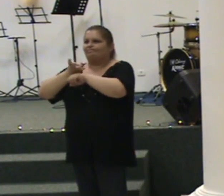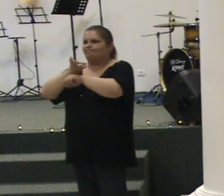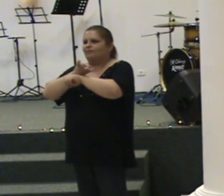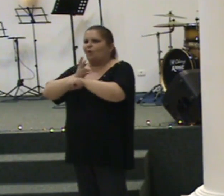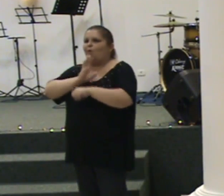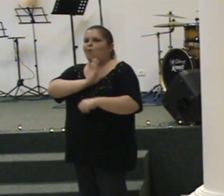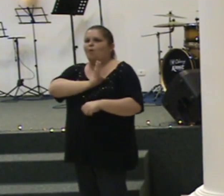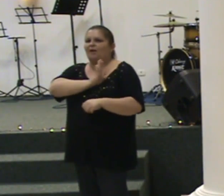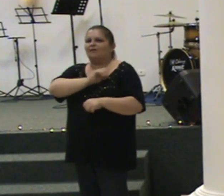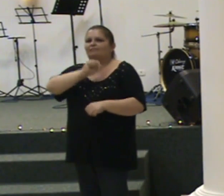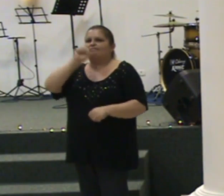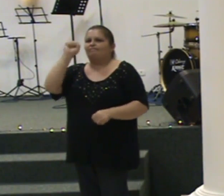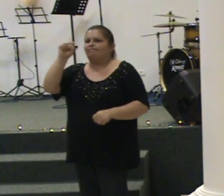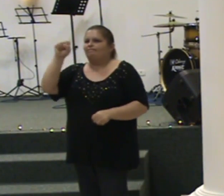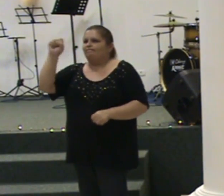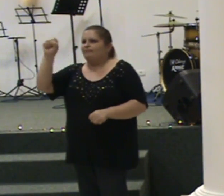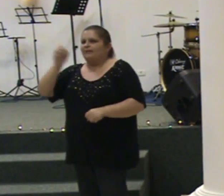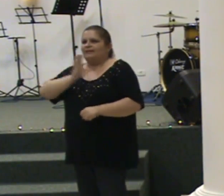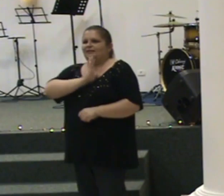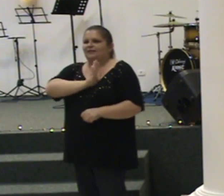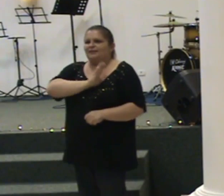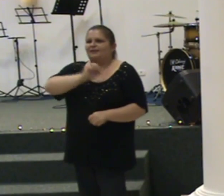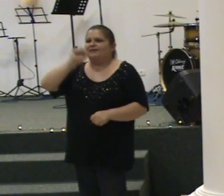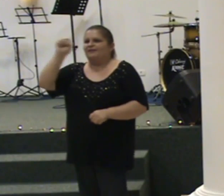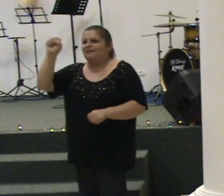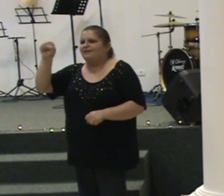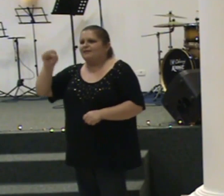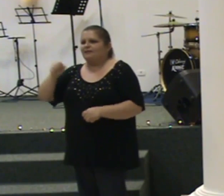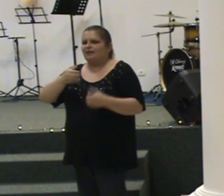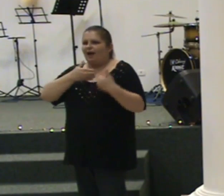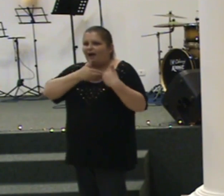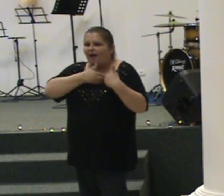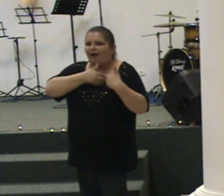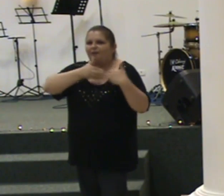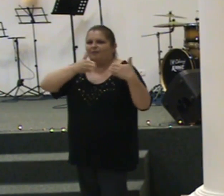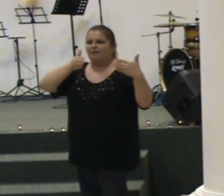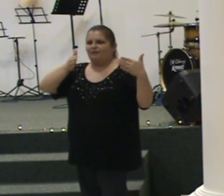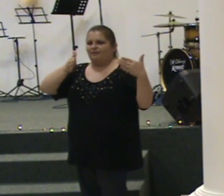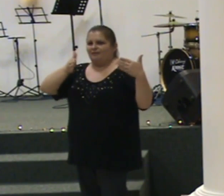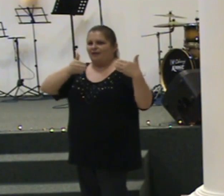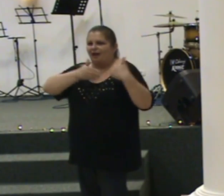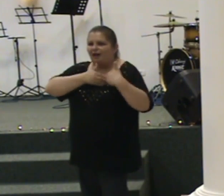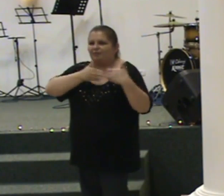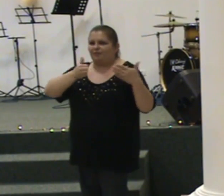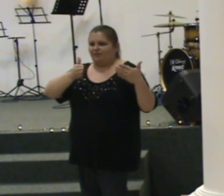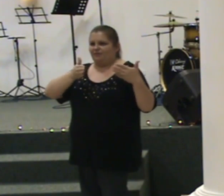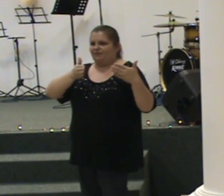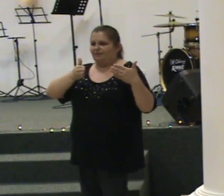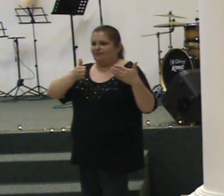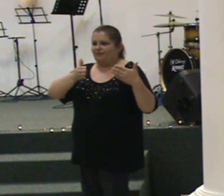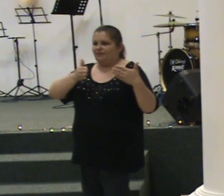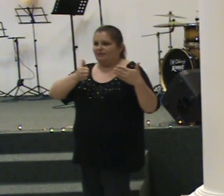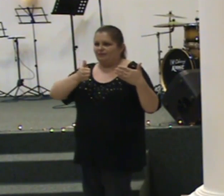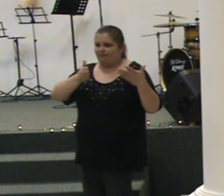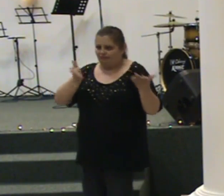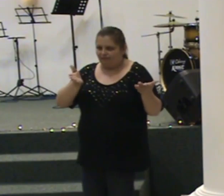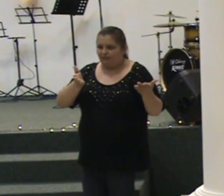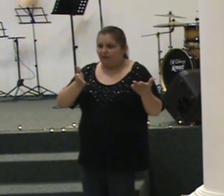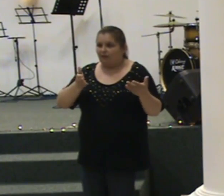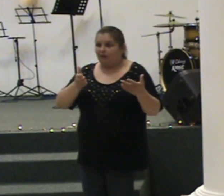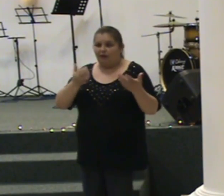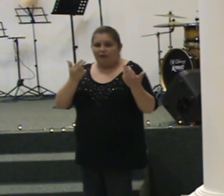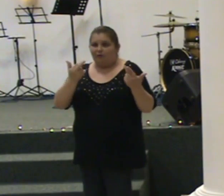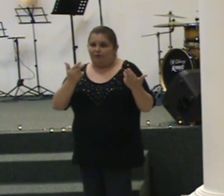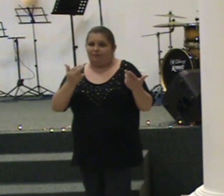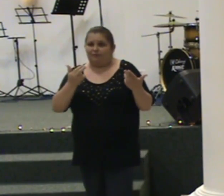porta para ver se abre coração, que nós vamos refletir nessa palavra de José e Maria aceitar uma